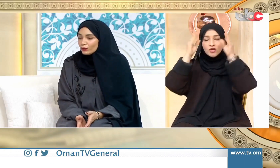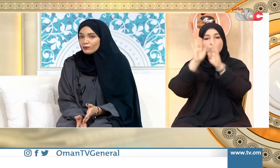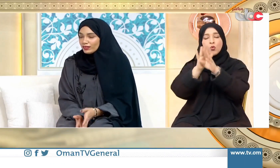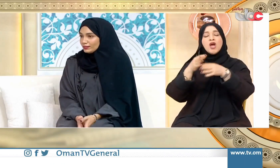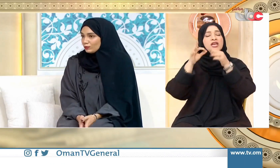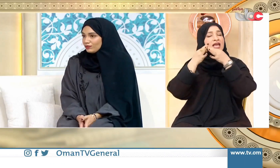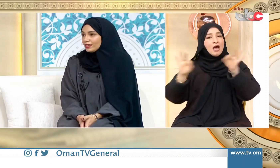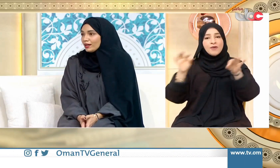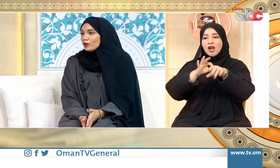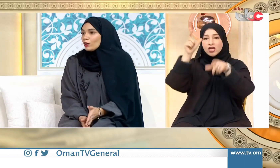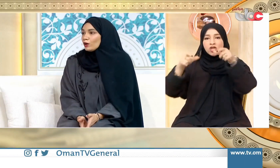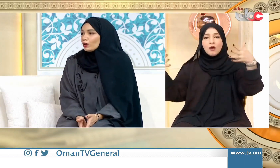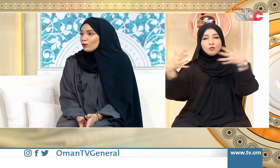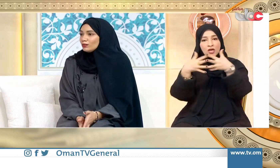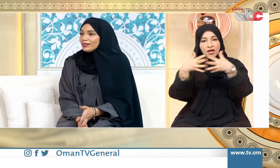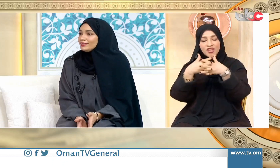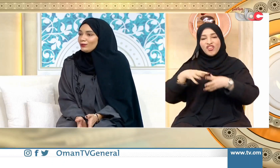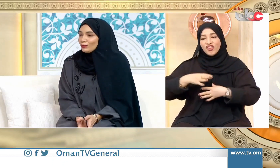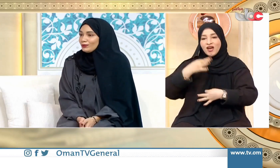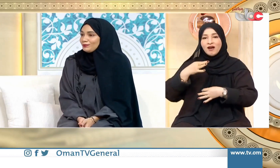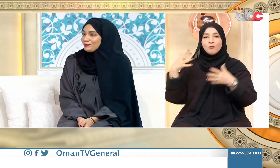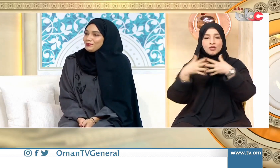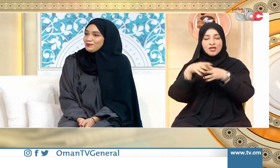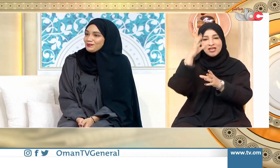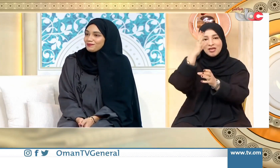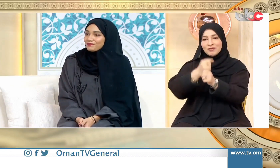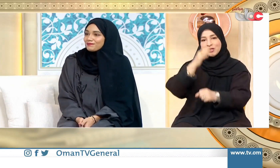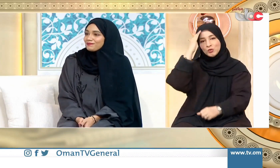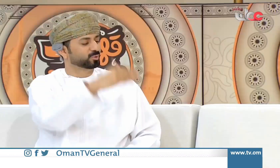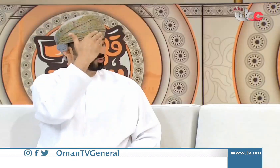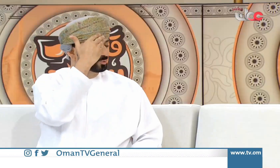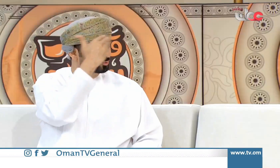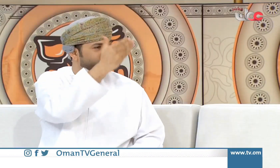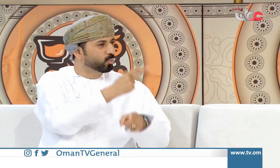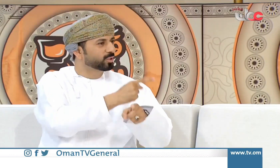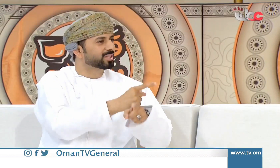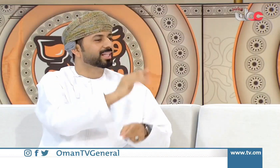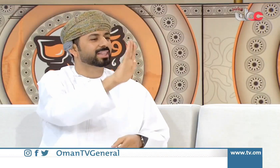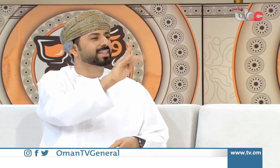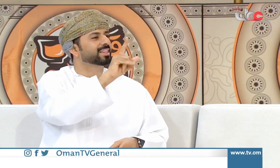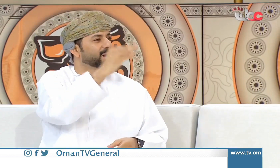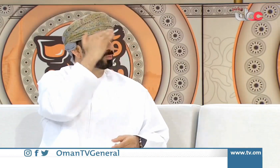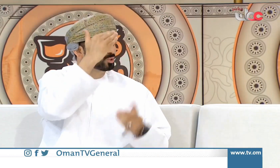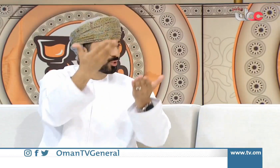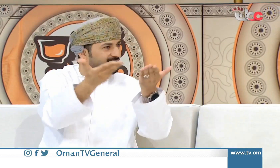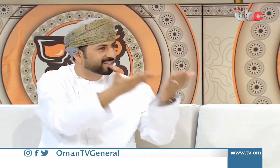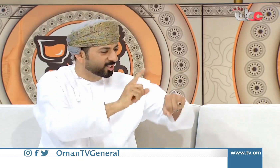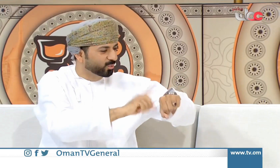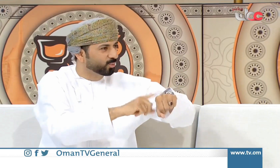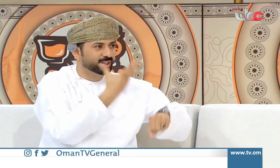الفنانين لحضورهم وثقتهم فينا وجميع الحضور. نعم، شكرا لكم الأستاذ